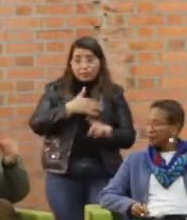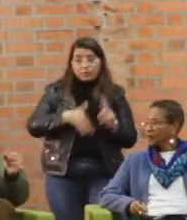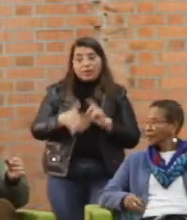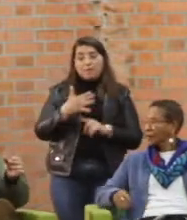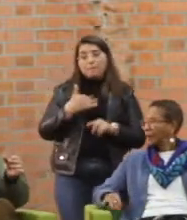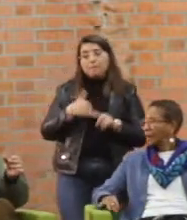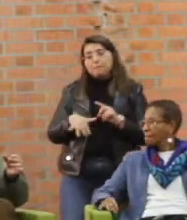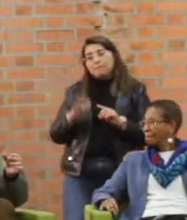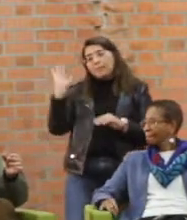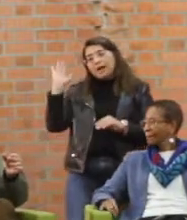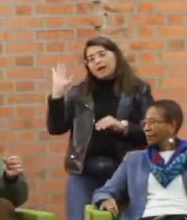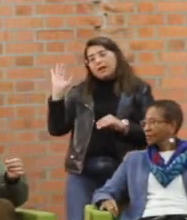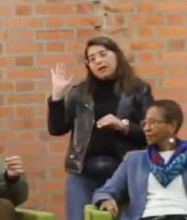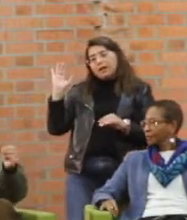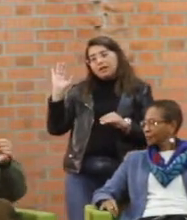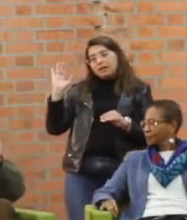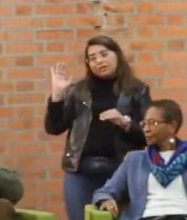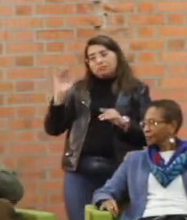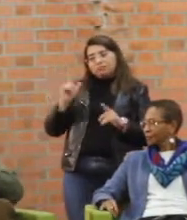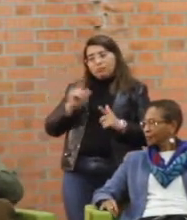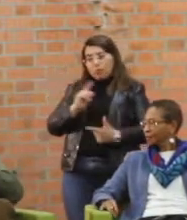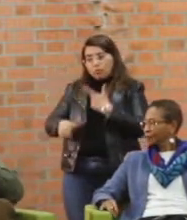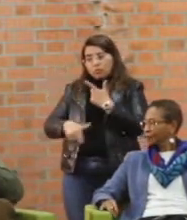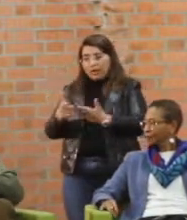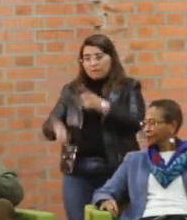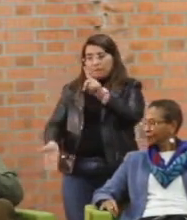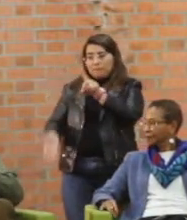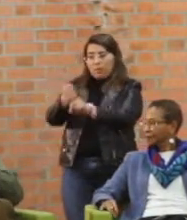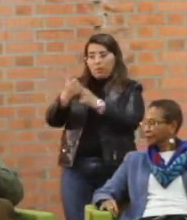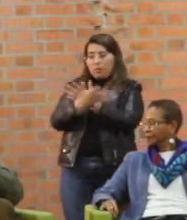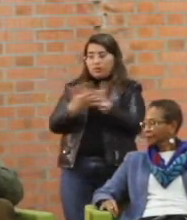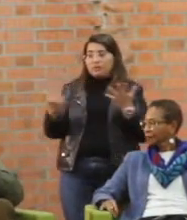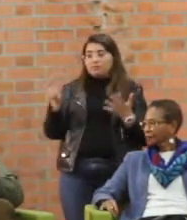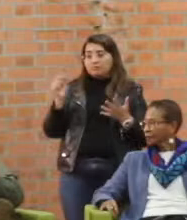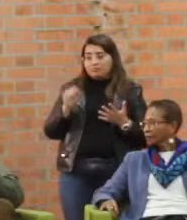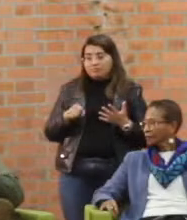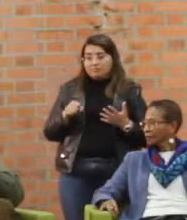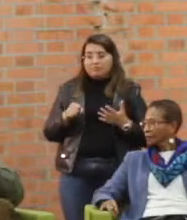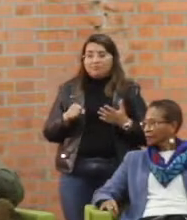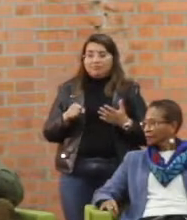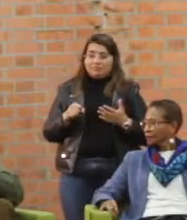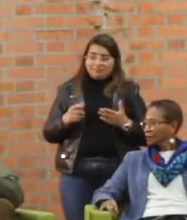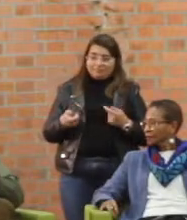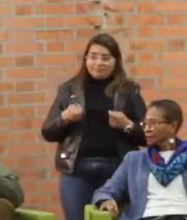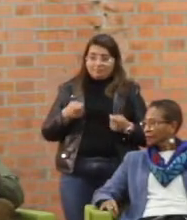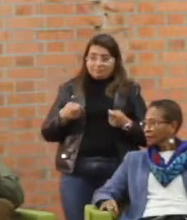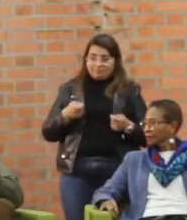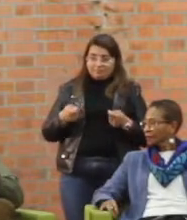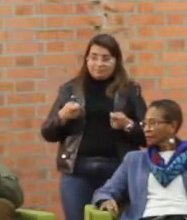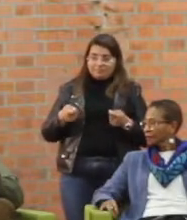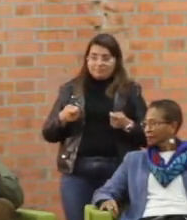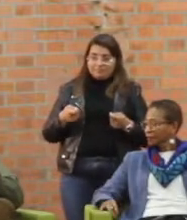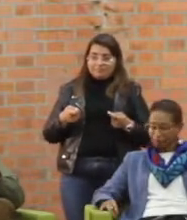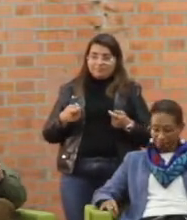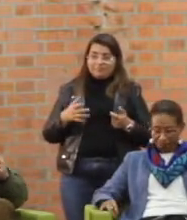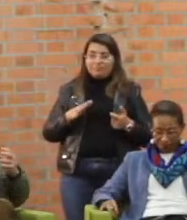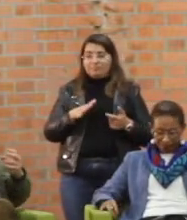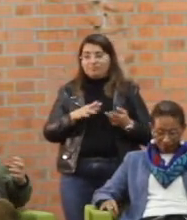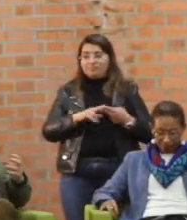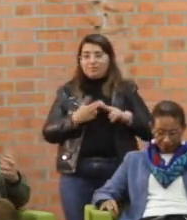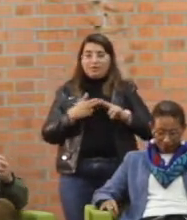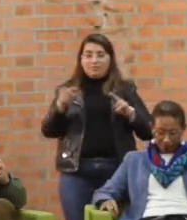una victoria jurídica pero con un país que en este tema sigue siendo extremadamente conservador